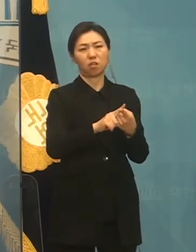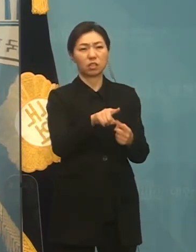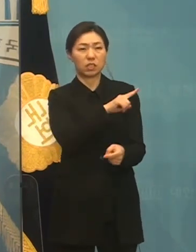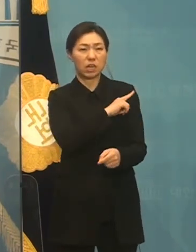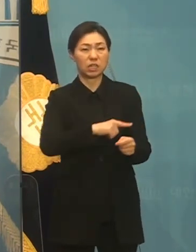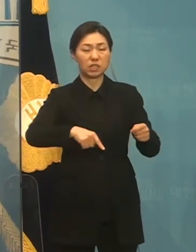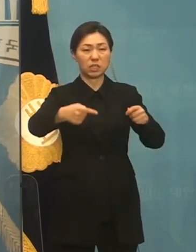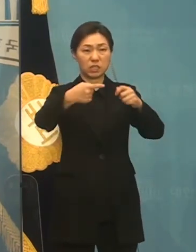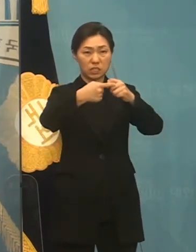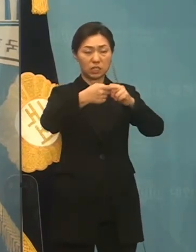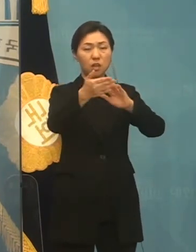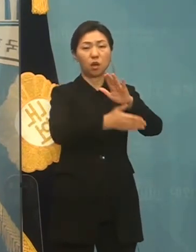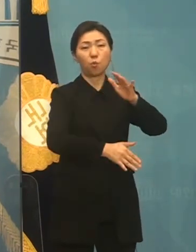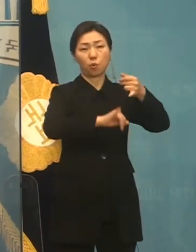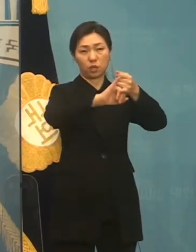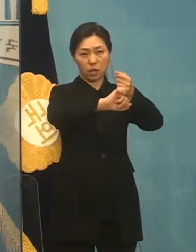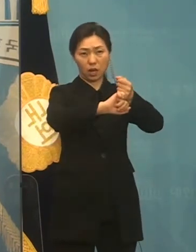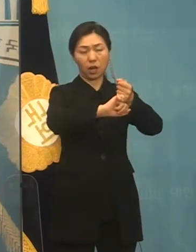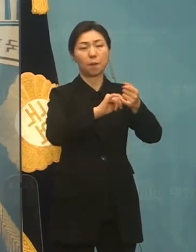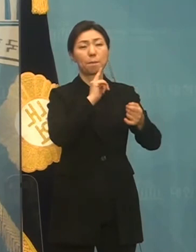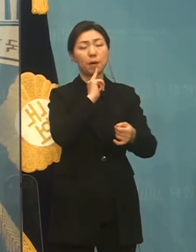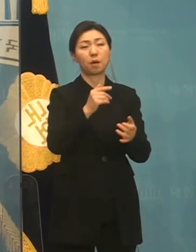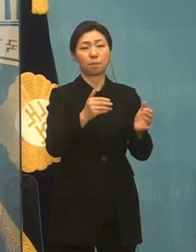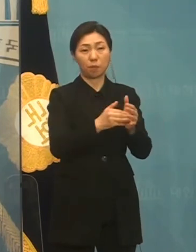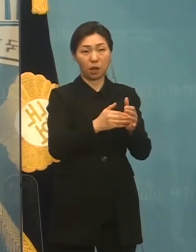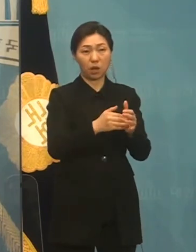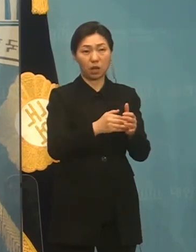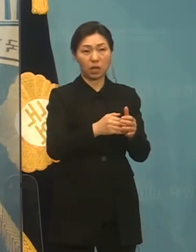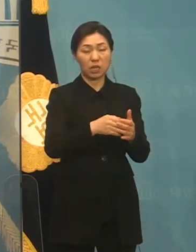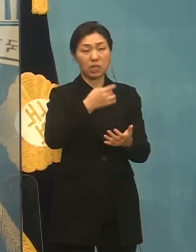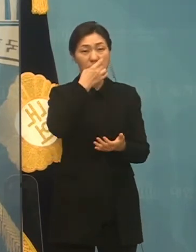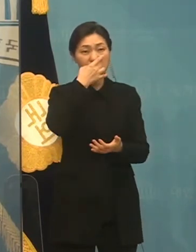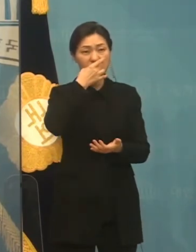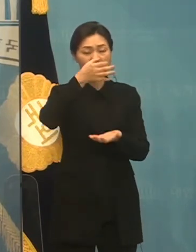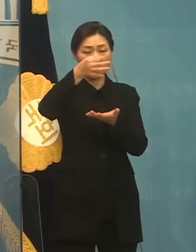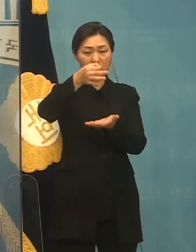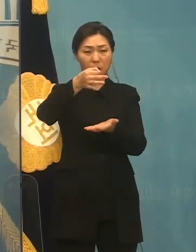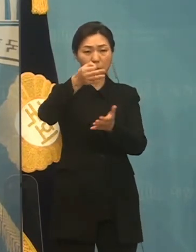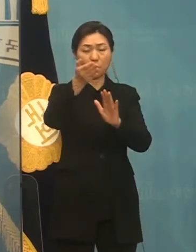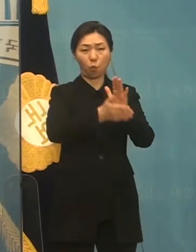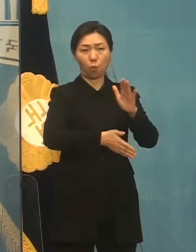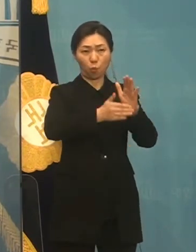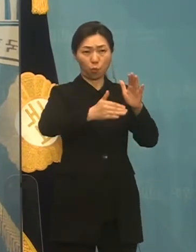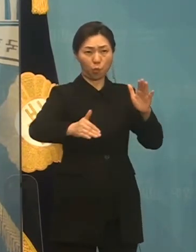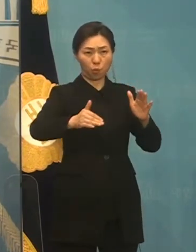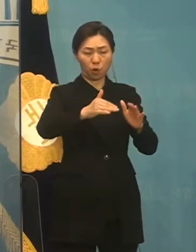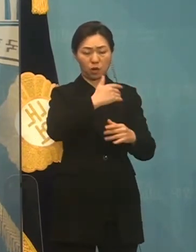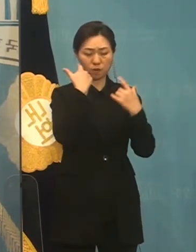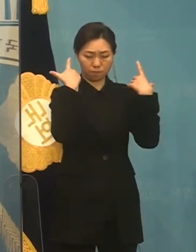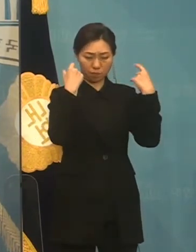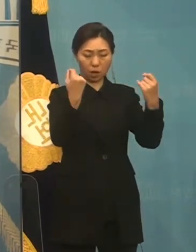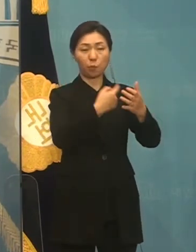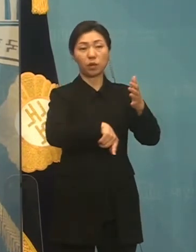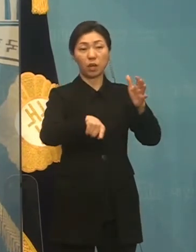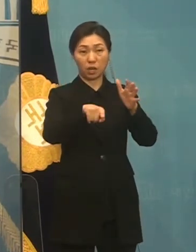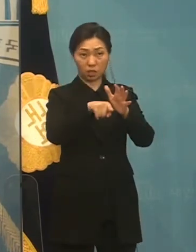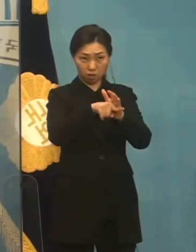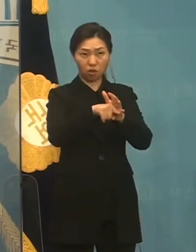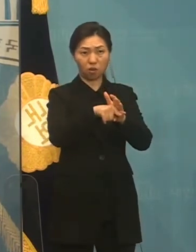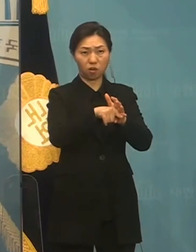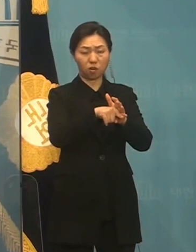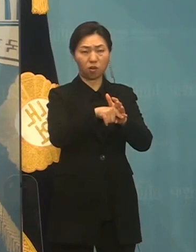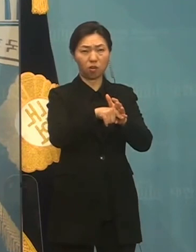내걸고 일관되게 타작물 재배 등 생산 도전과 쌀값 정상에 노력해 왔으며 그 결과 박근혜 정부